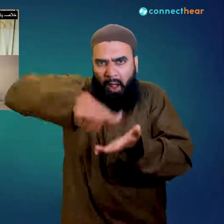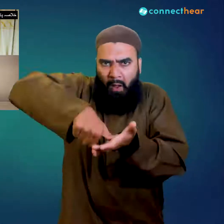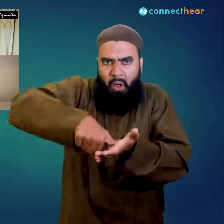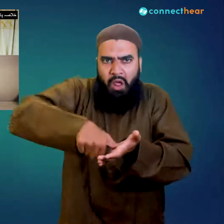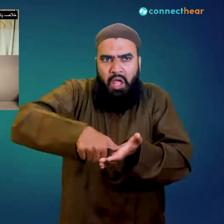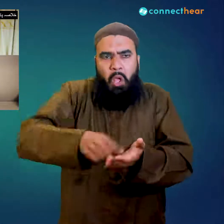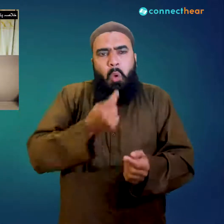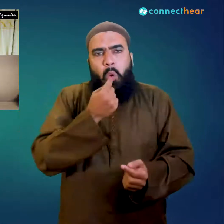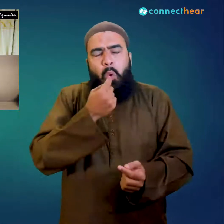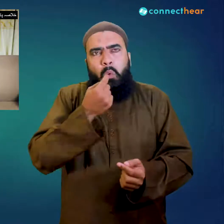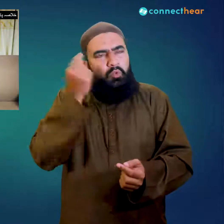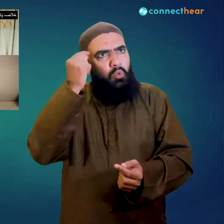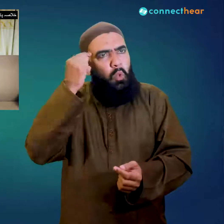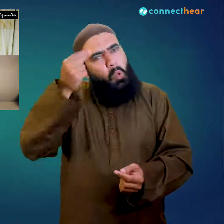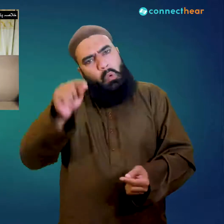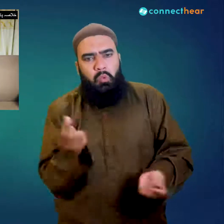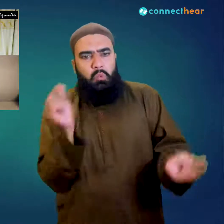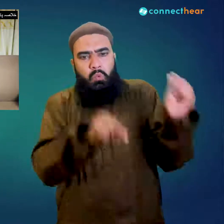بھی فرمائی گئی ہے۔